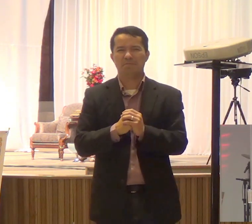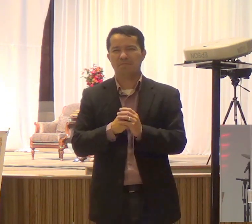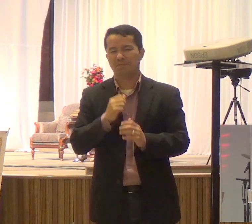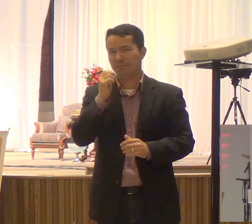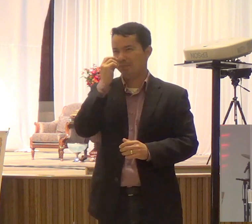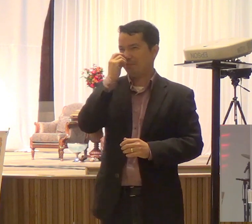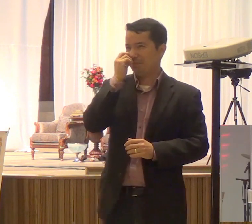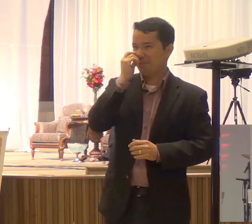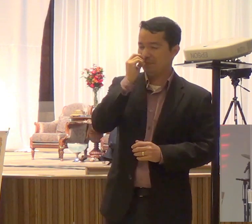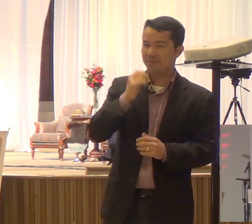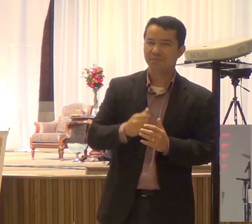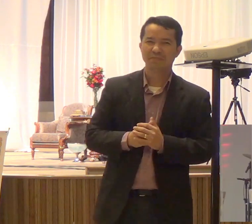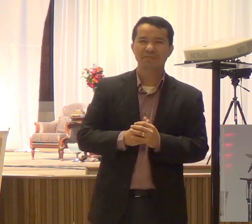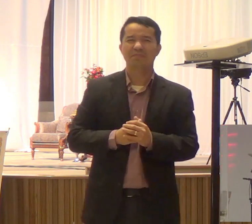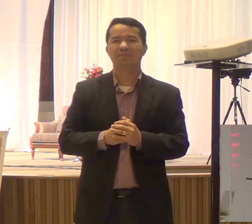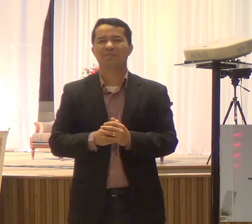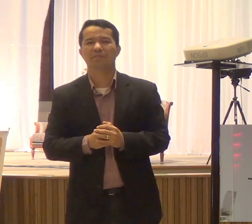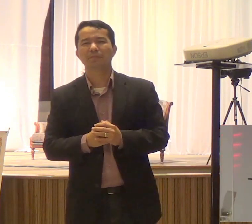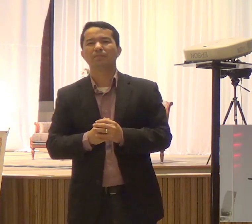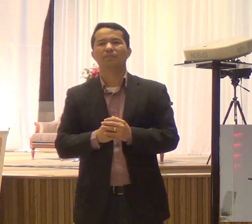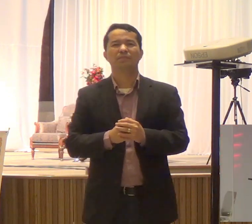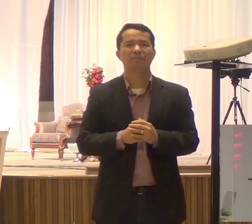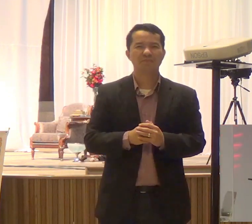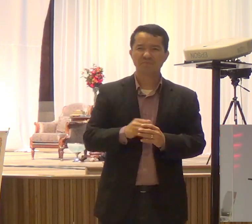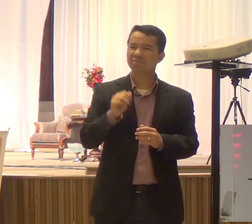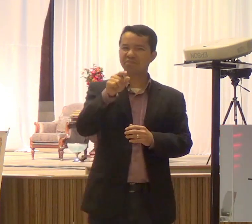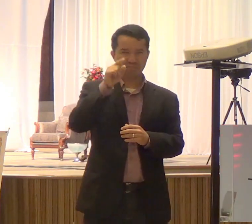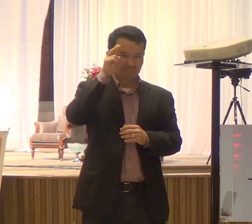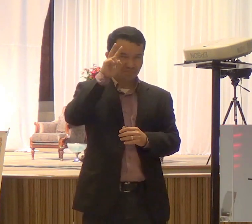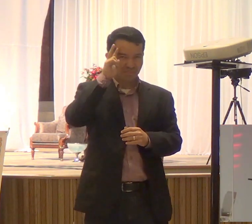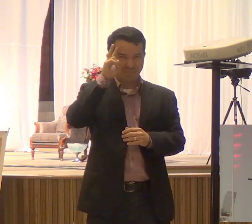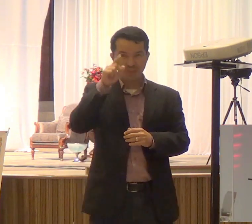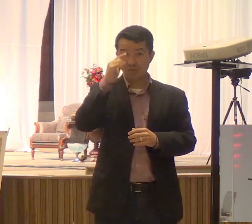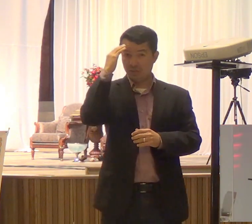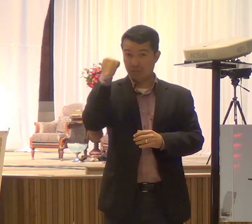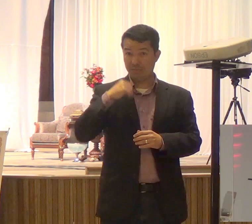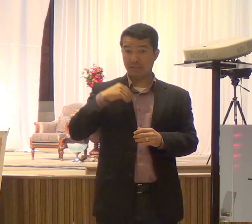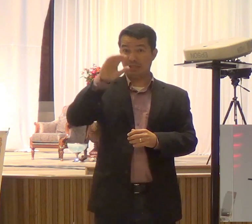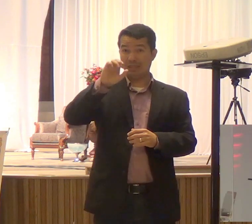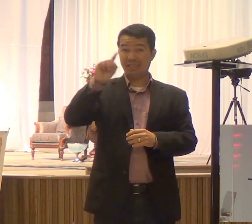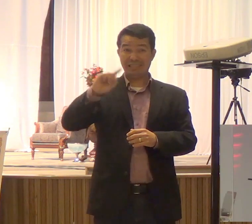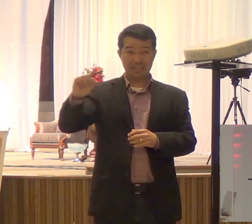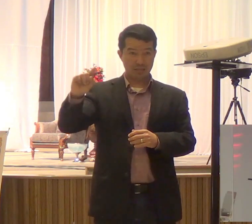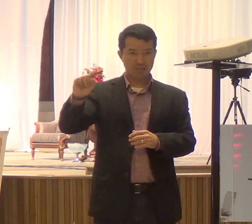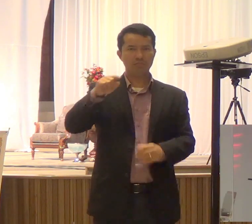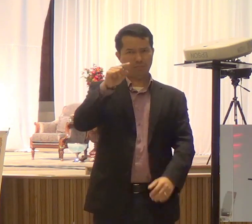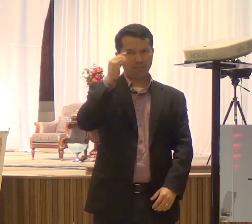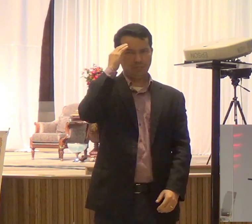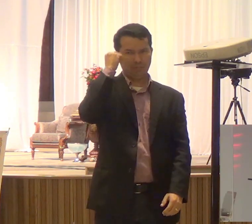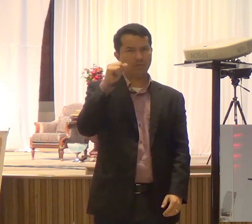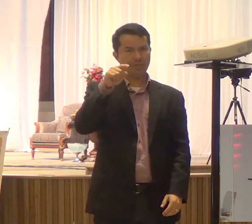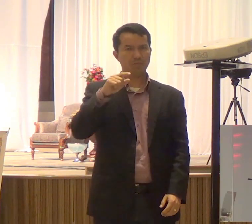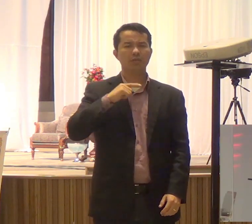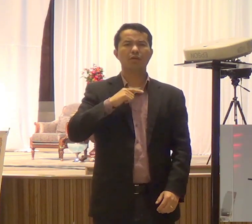graças a Deus. Bom, só para você lembrar, a situação aqui de Ezequiel é a seguinte: o povo de Deus